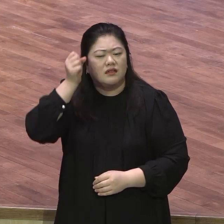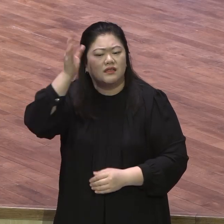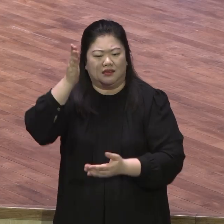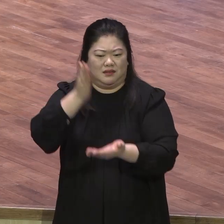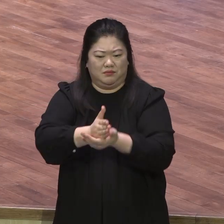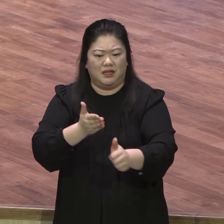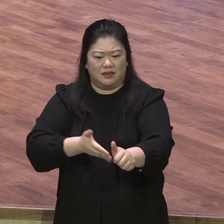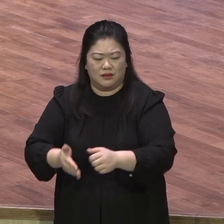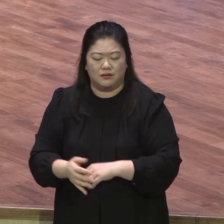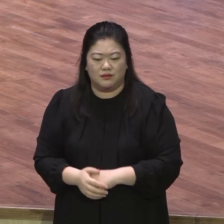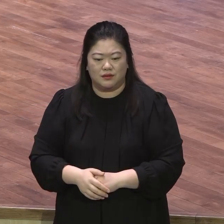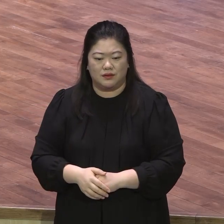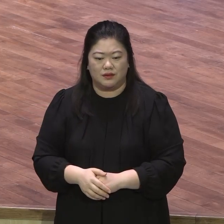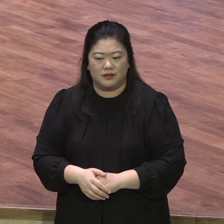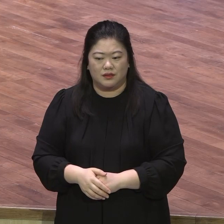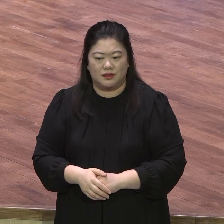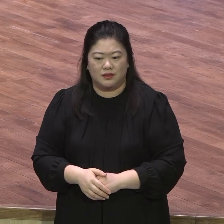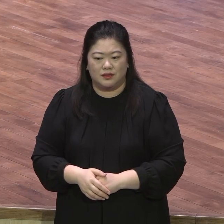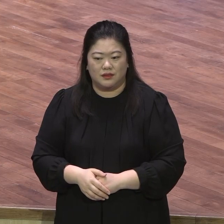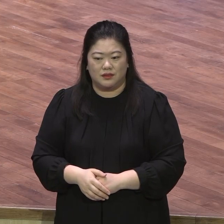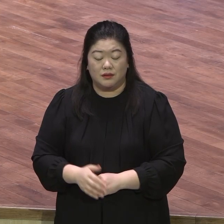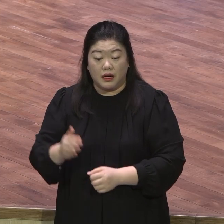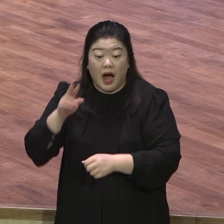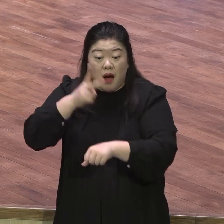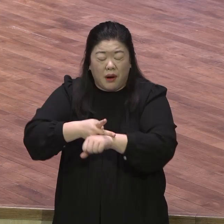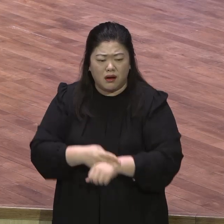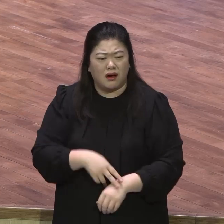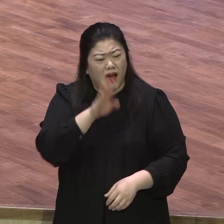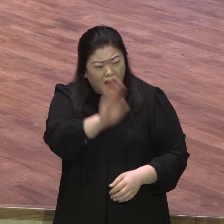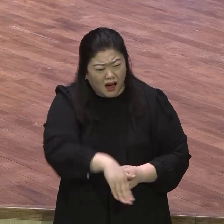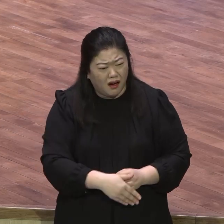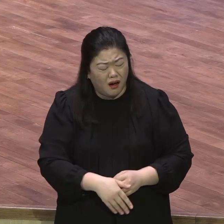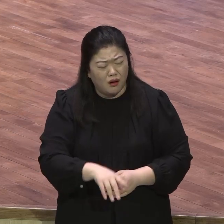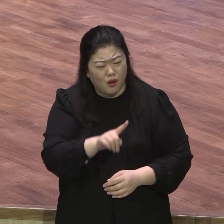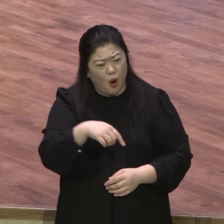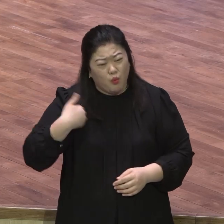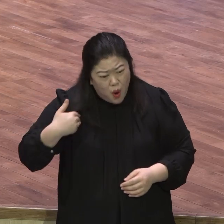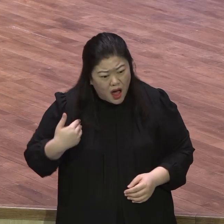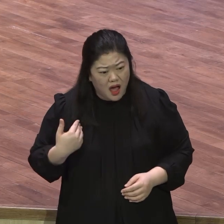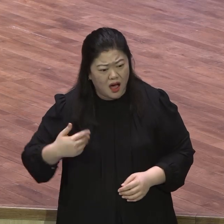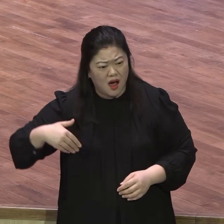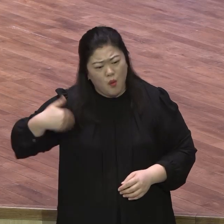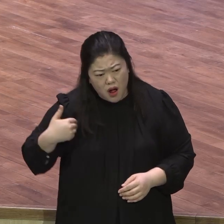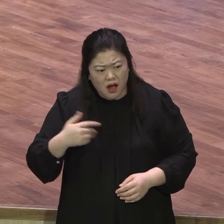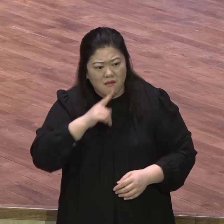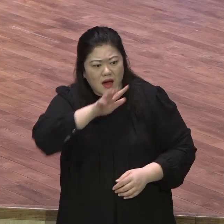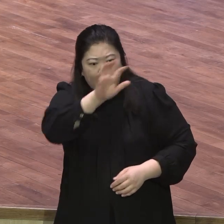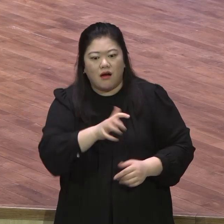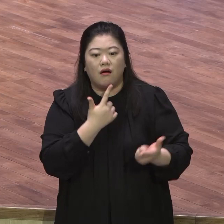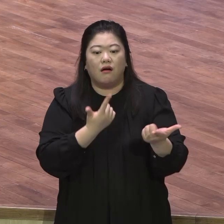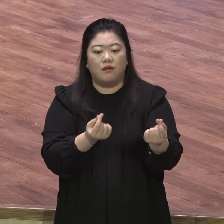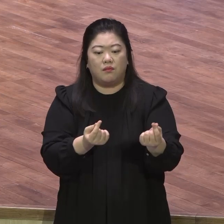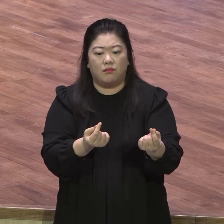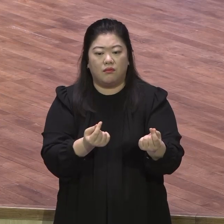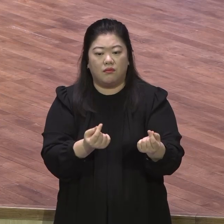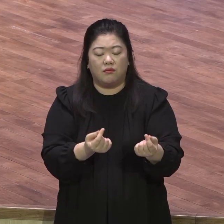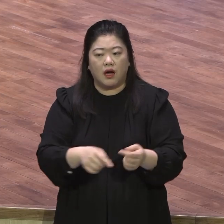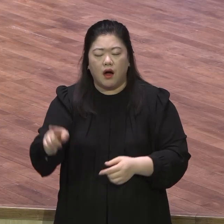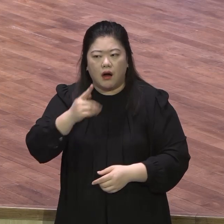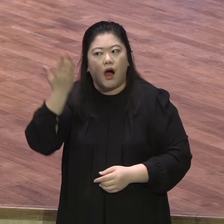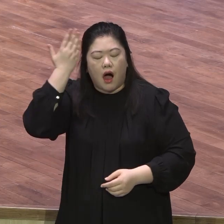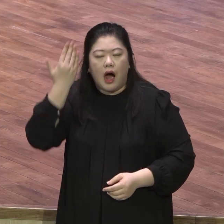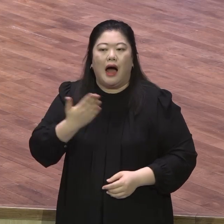놓쳐요. 알지 못하느냐 바울의 질문이 반문이에요. 놓치지 마라. 너희